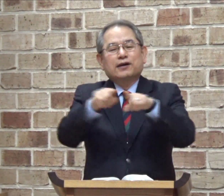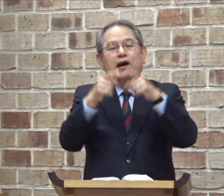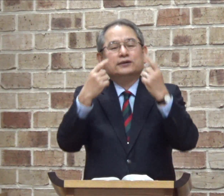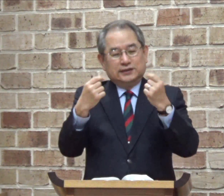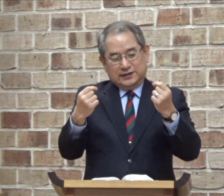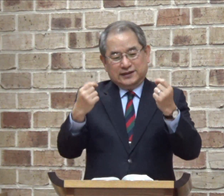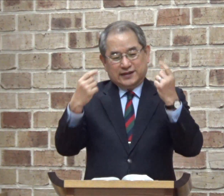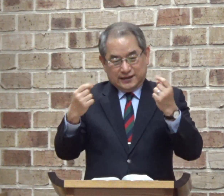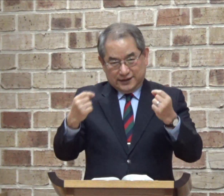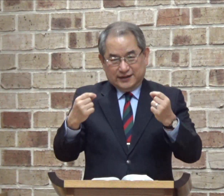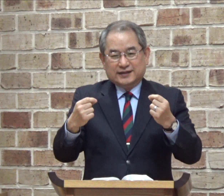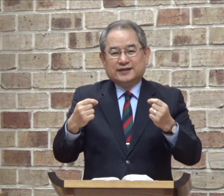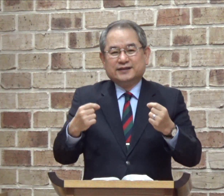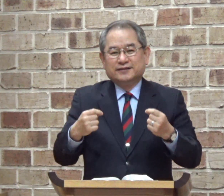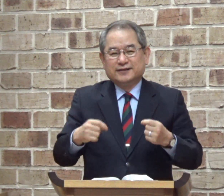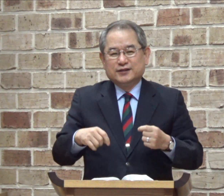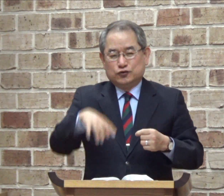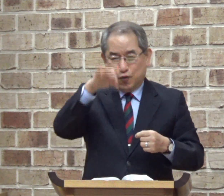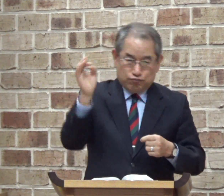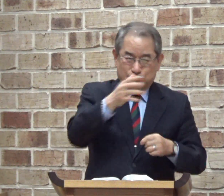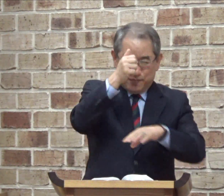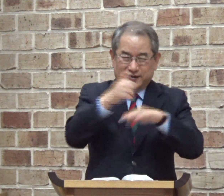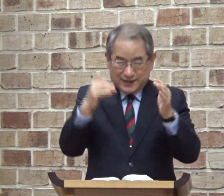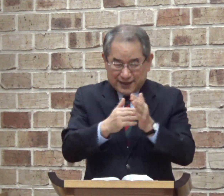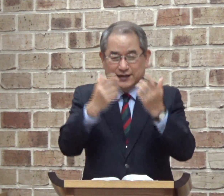또 서산에서 15년 동안